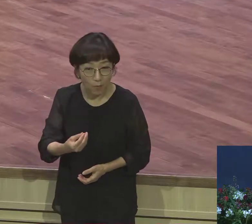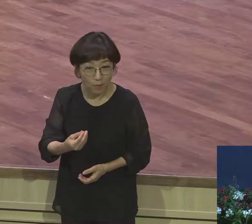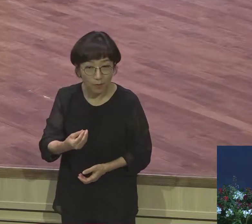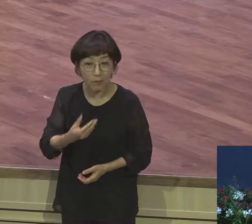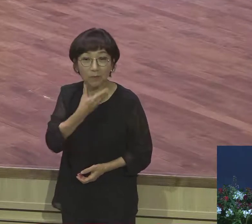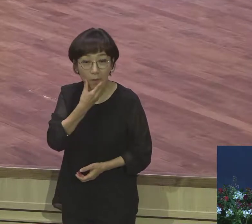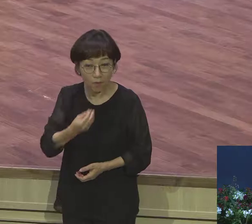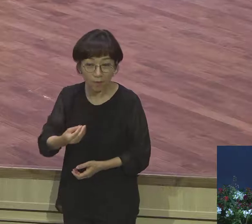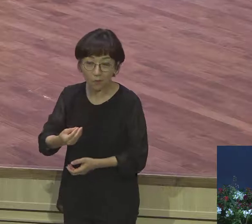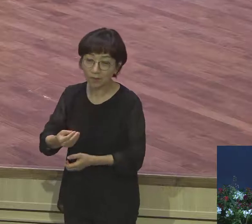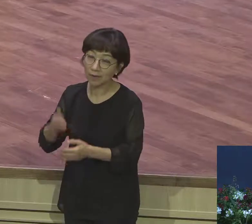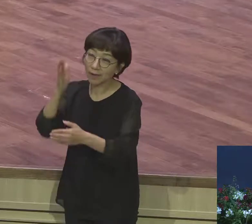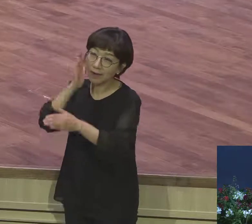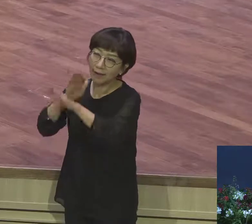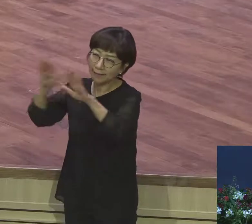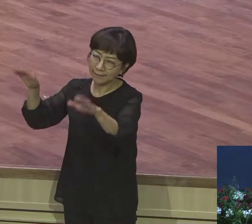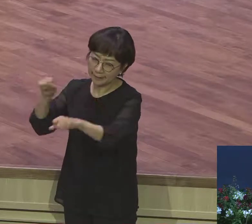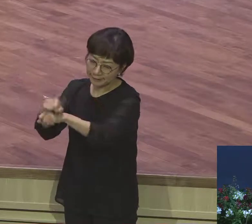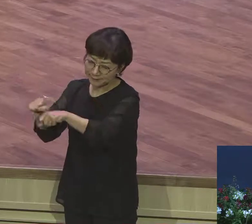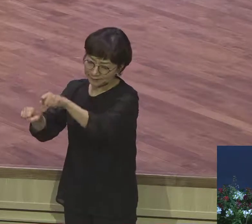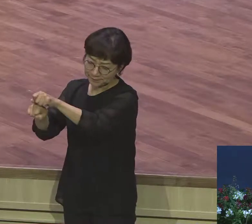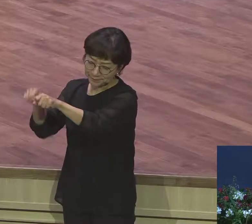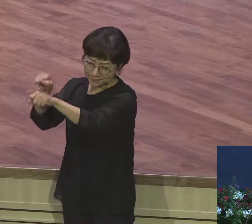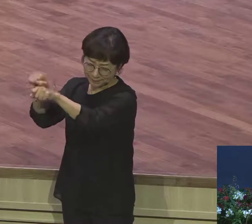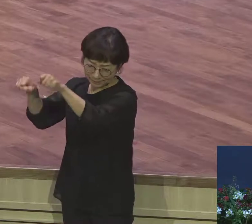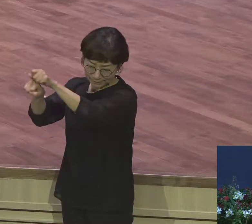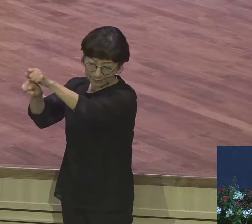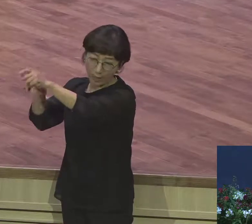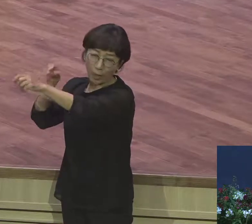이 땅에 지금 내가 가지고 최후 축복을 누리던지